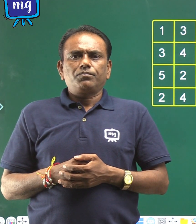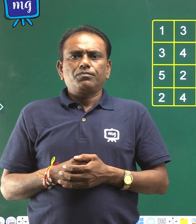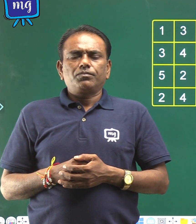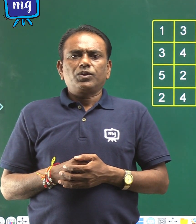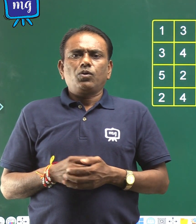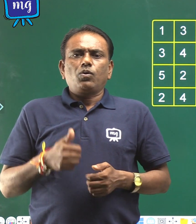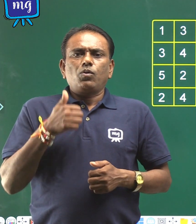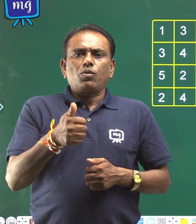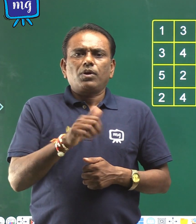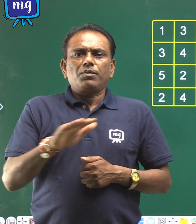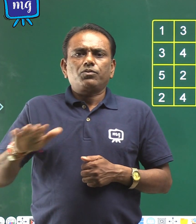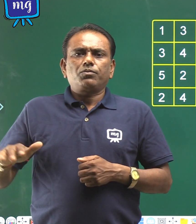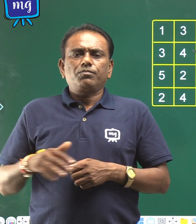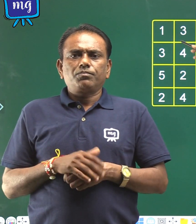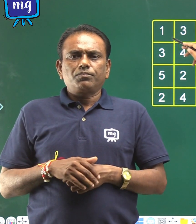ठीक है बच्चों,